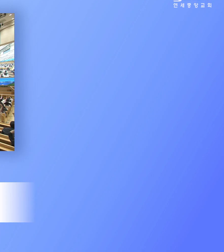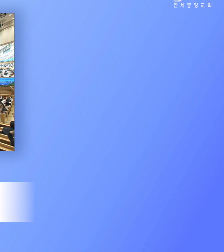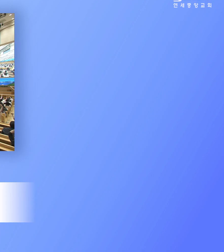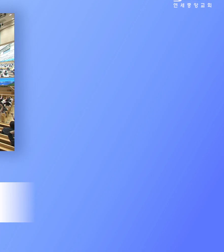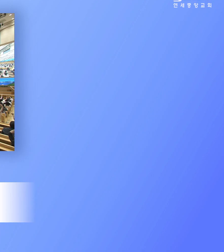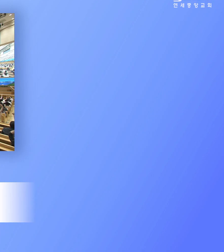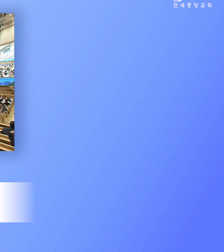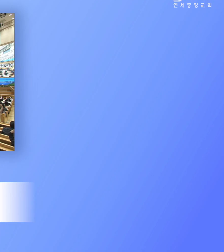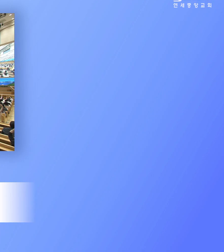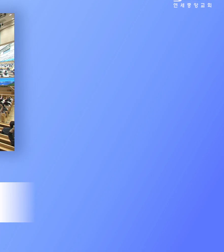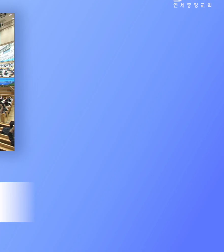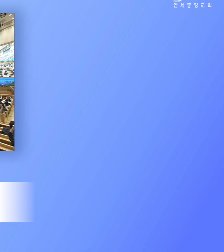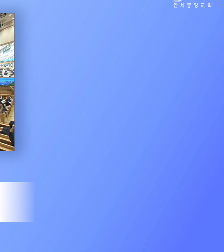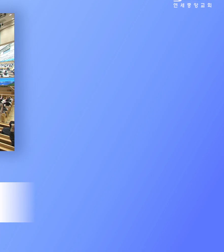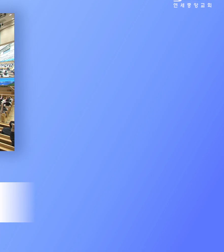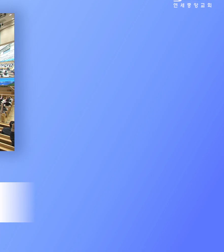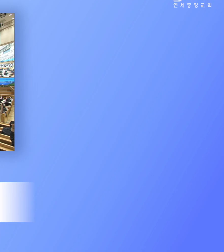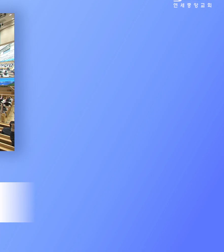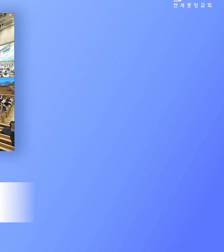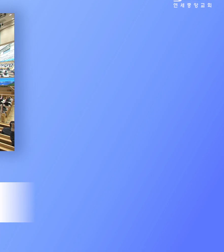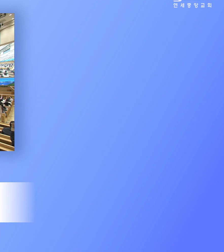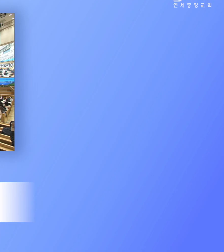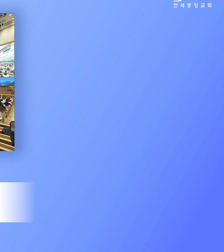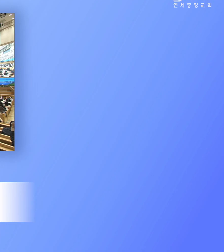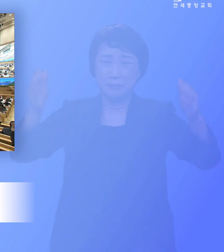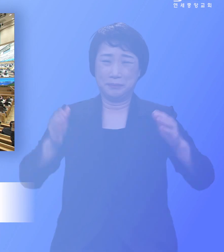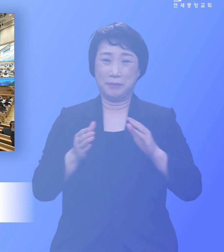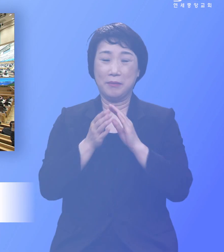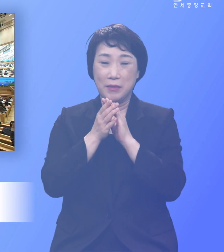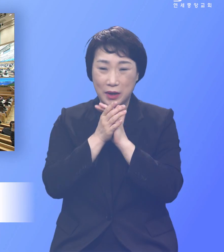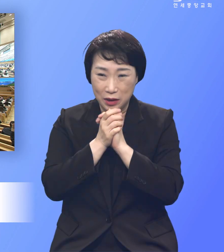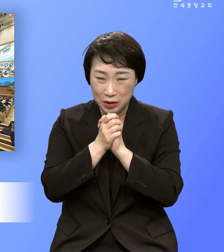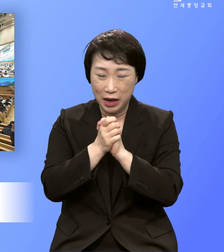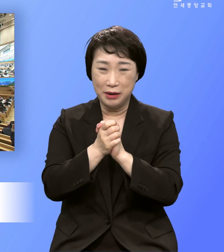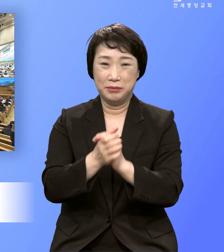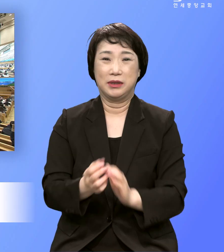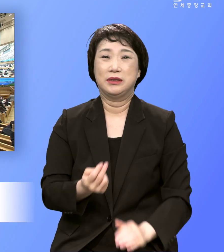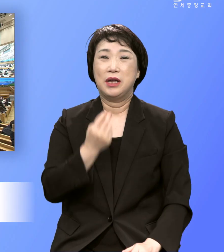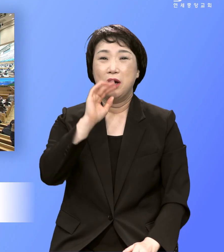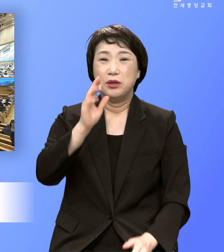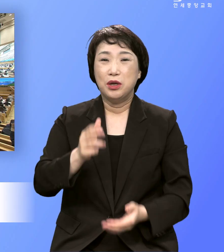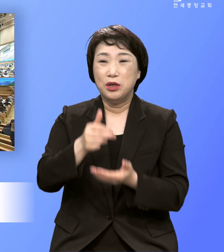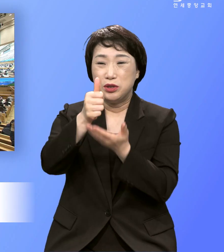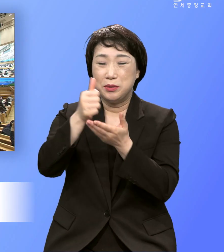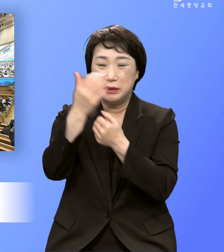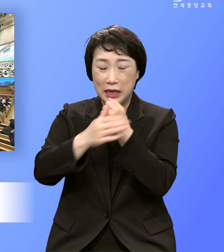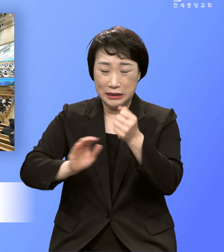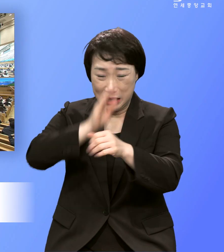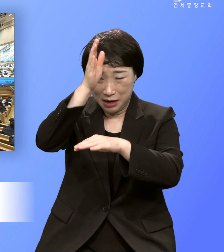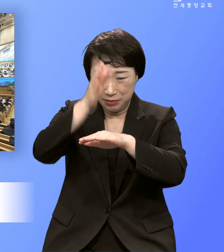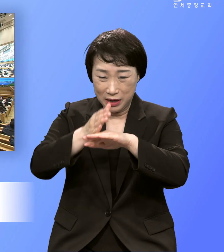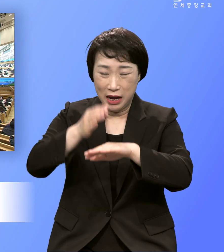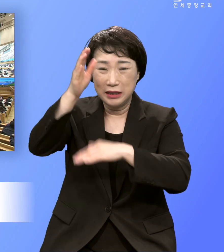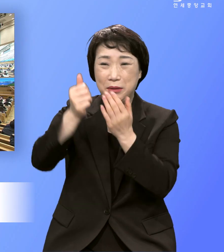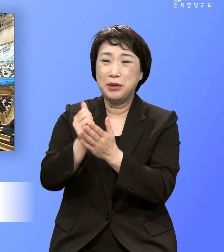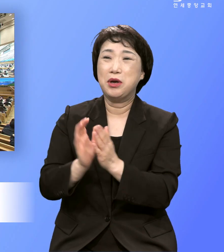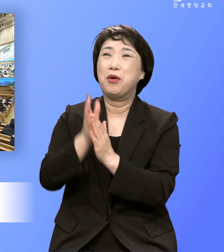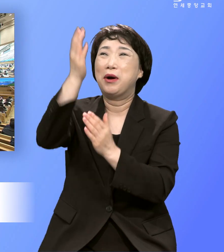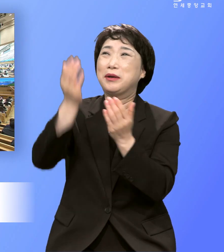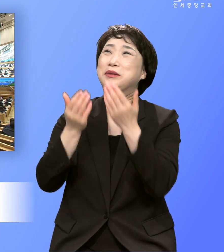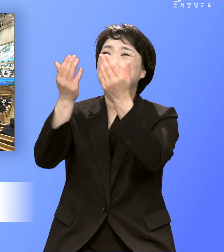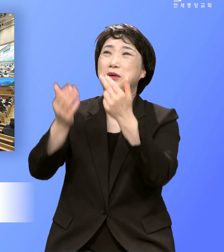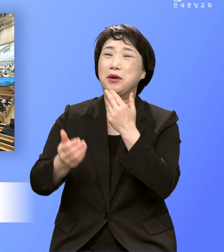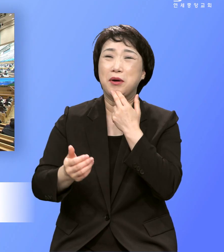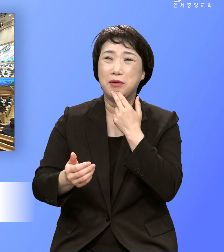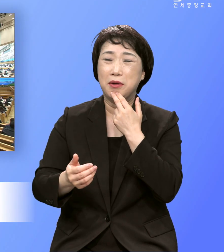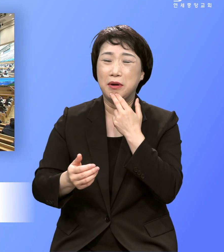연세가족 영원한 천국으로 인도하옵소서. 생명 되신 주님 은혜와 사랑을 감사합니다. 하나님을 영화롭게 할지도 모르는